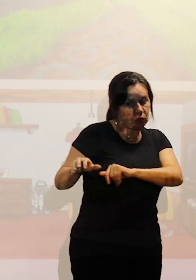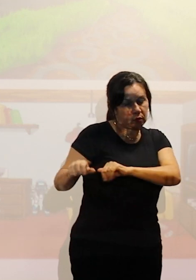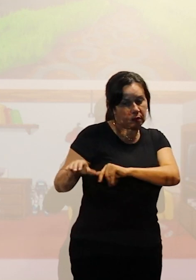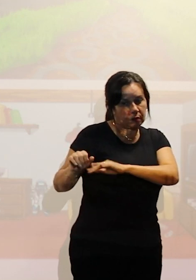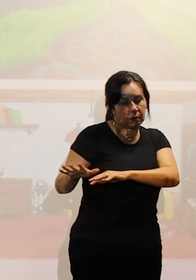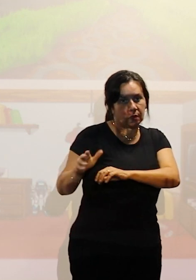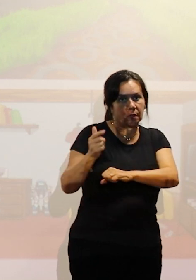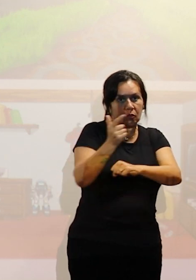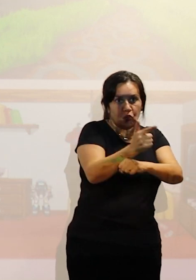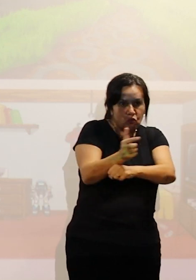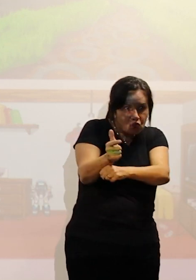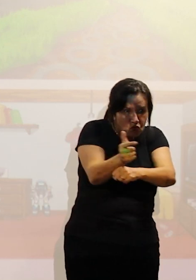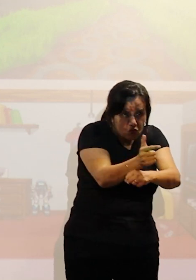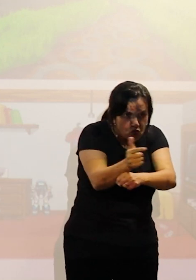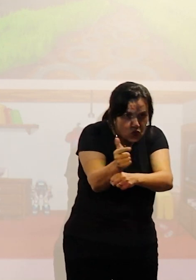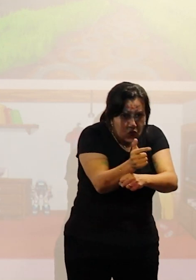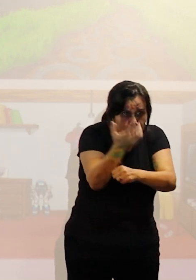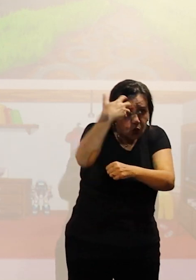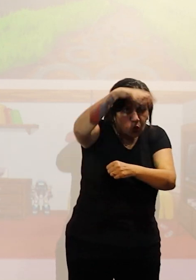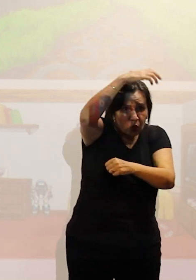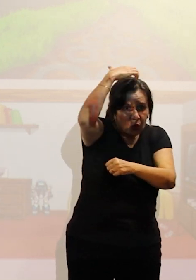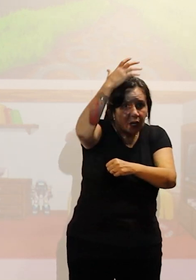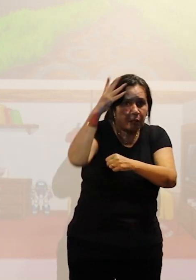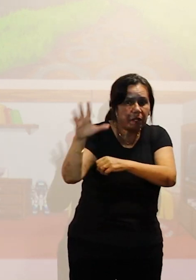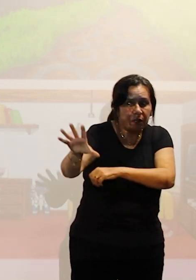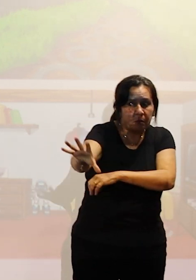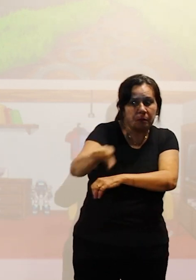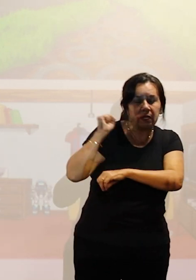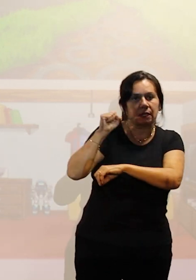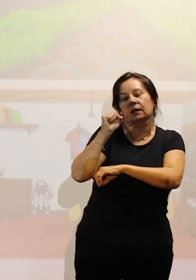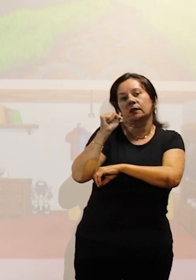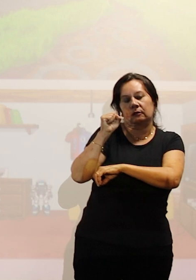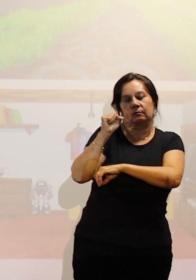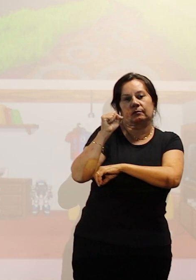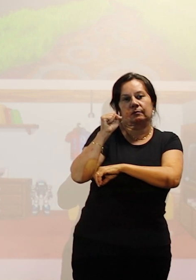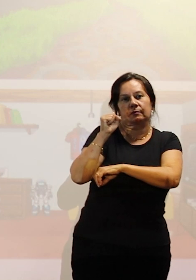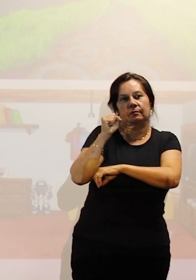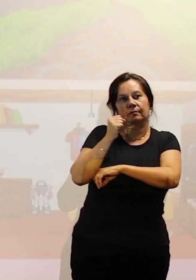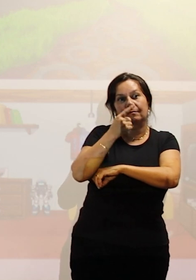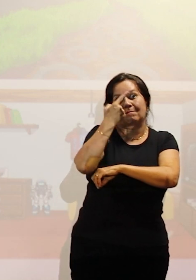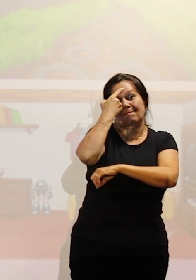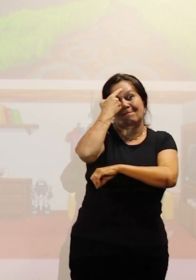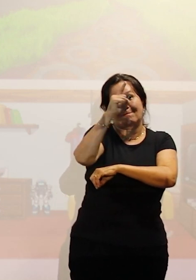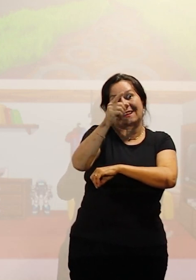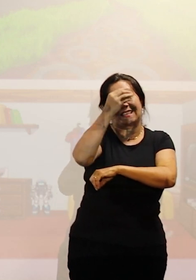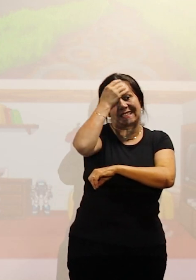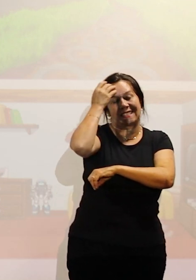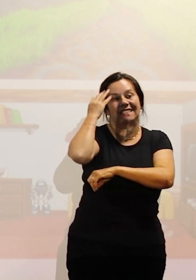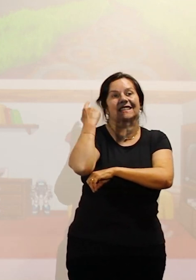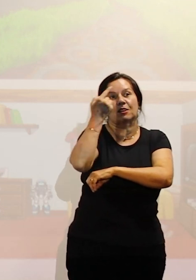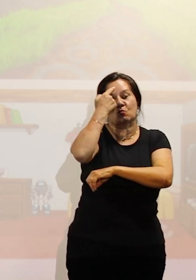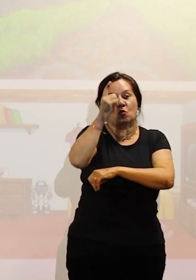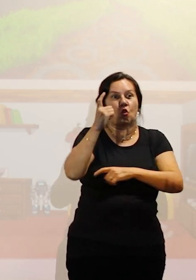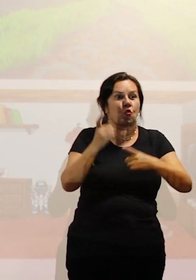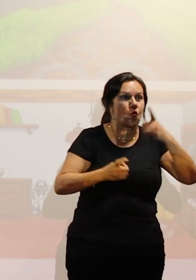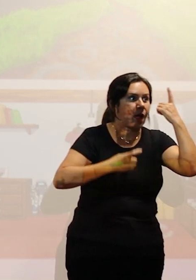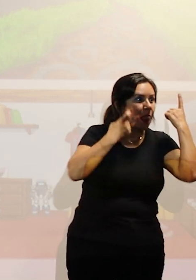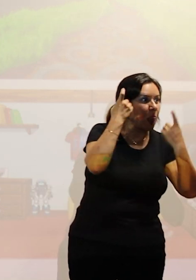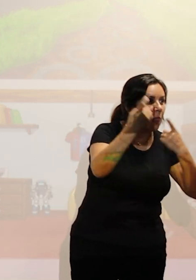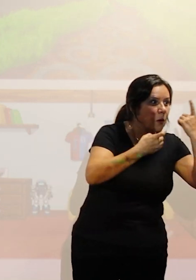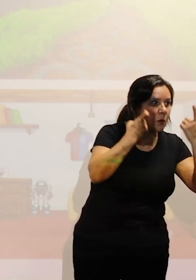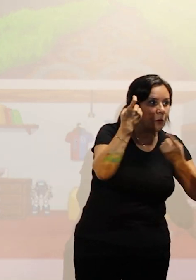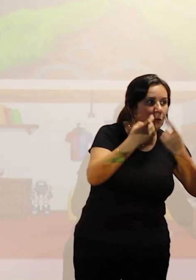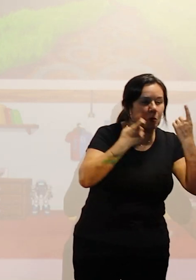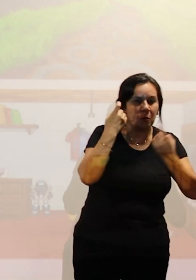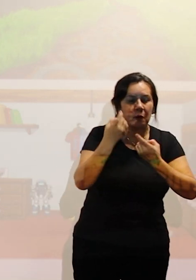nave e atacar uma base imperial para trazer liberdade para a galáxia. Então, assim, é uma loucura? É uma loucura, mas é o